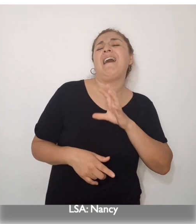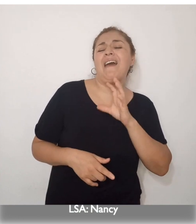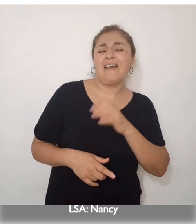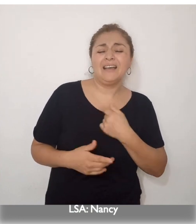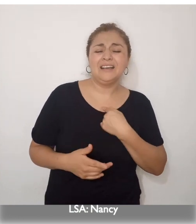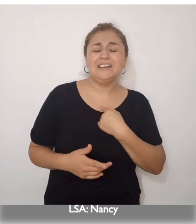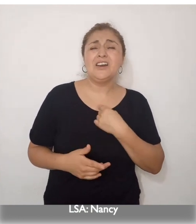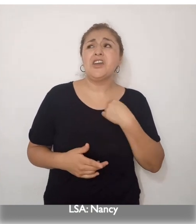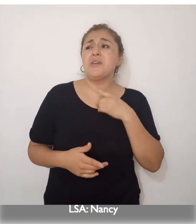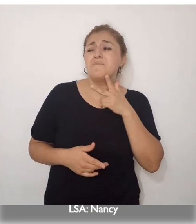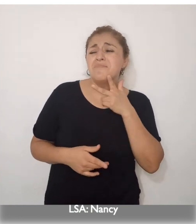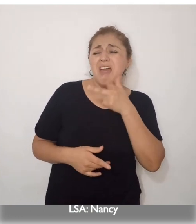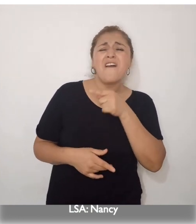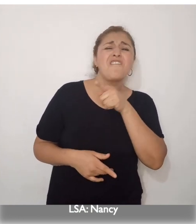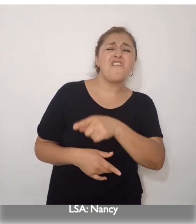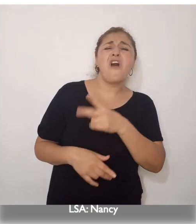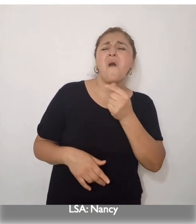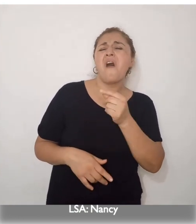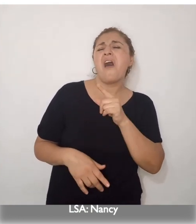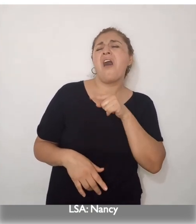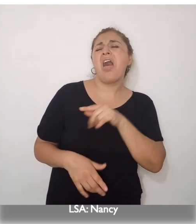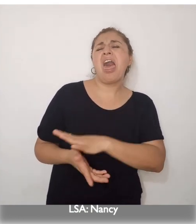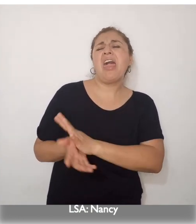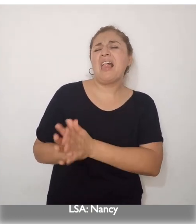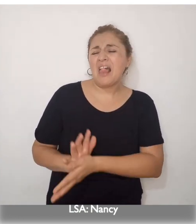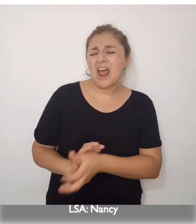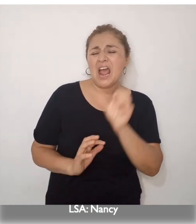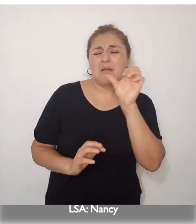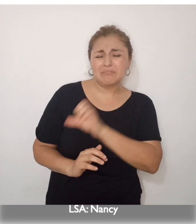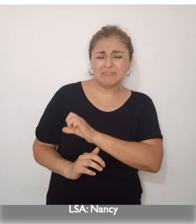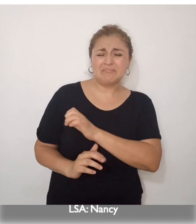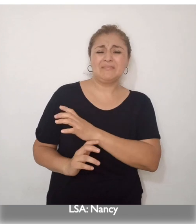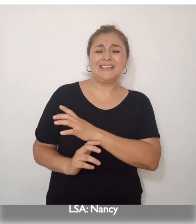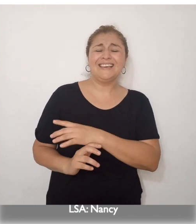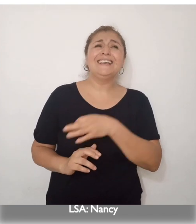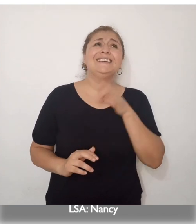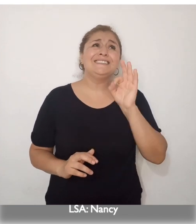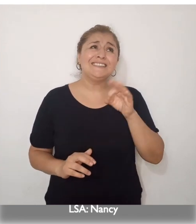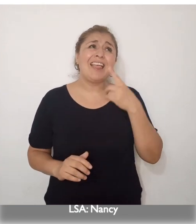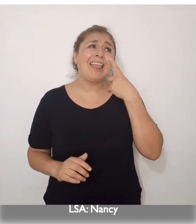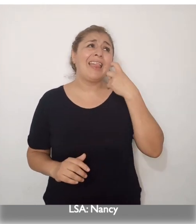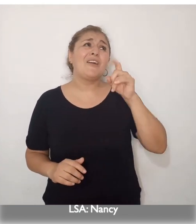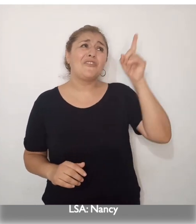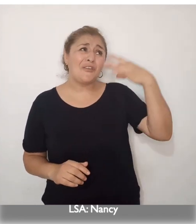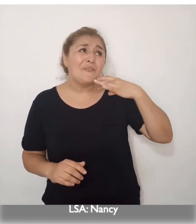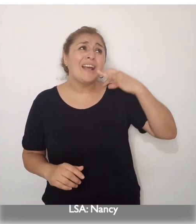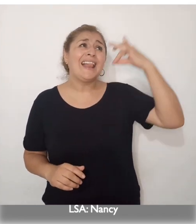vos nos elegiste y nos elegiste para un propósito